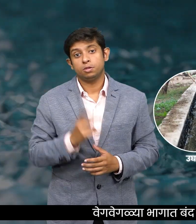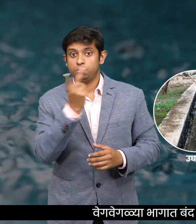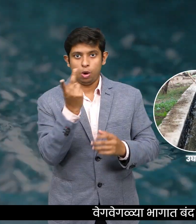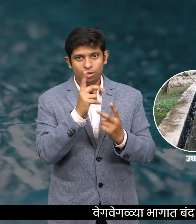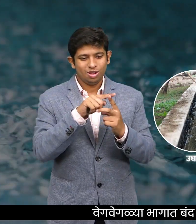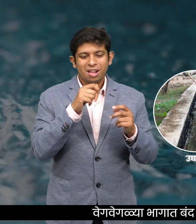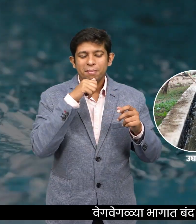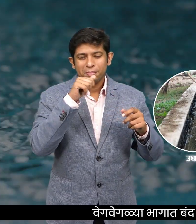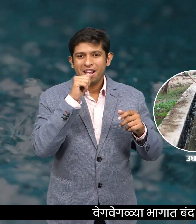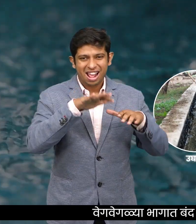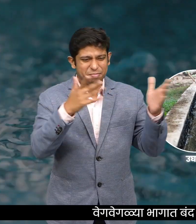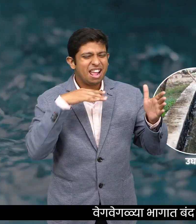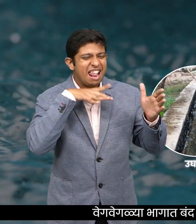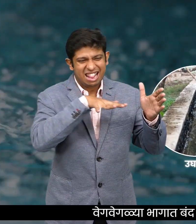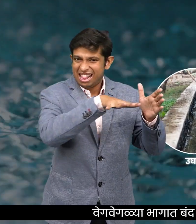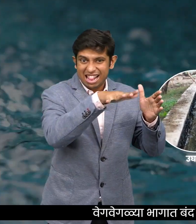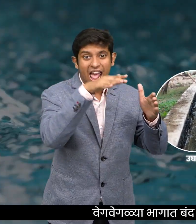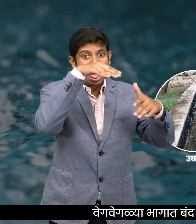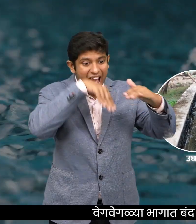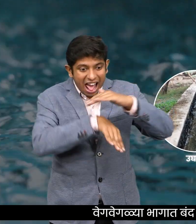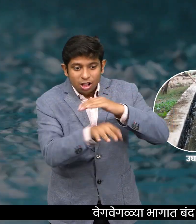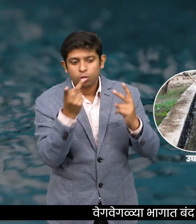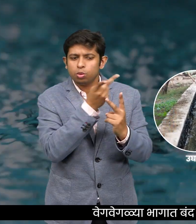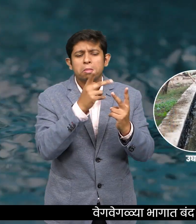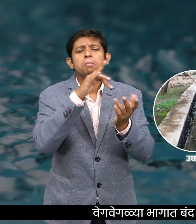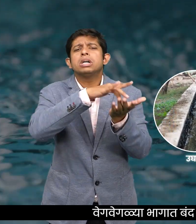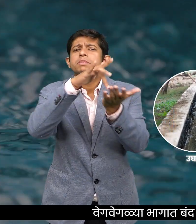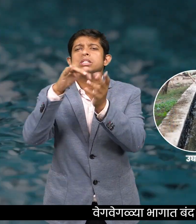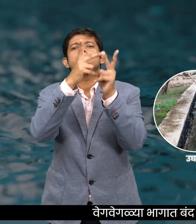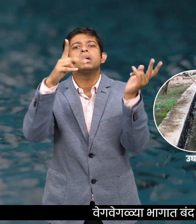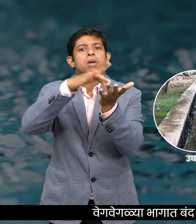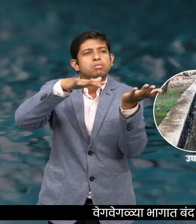वेगवेगळ्या भागात बंद आणि उघडे दोन्ही गटार आहेत.